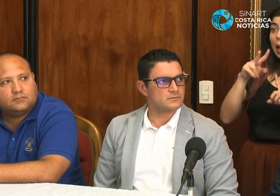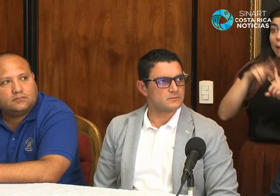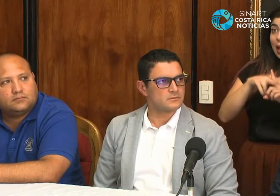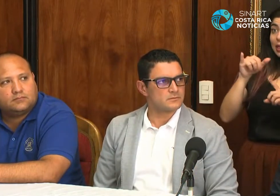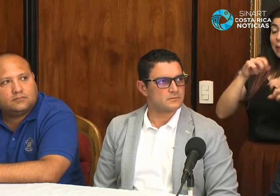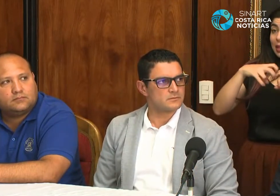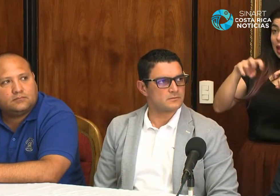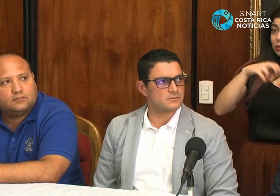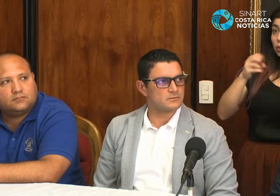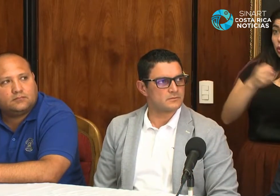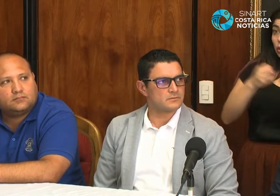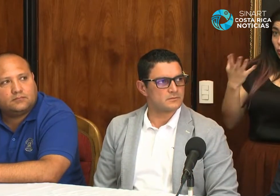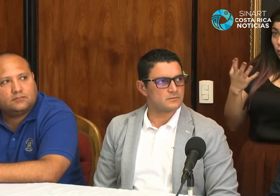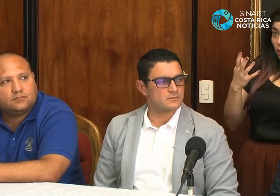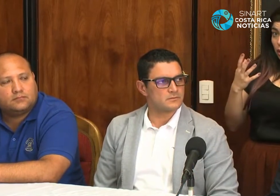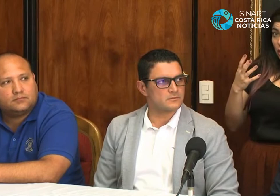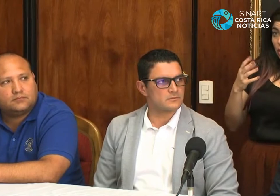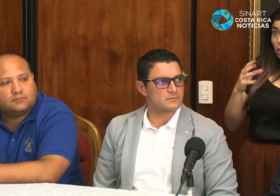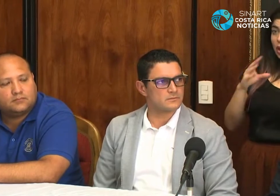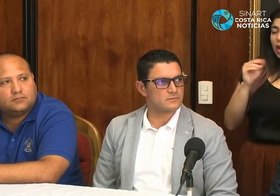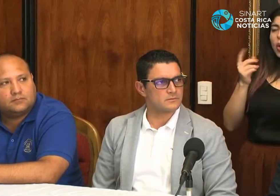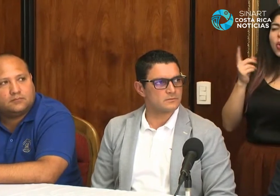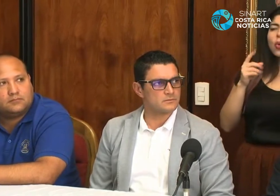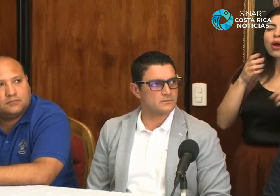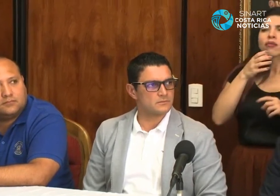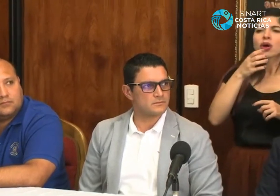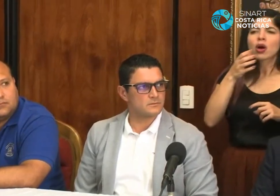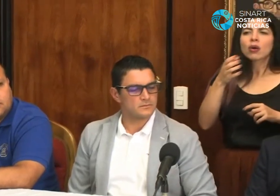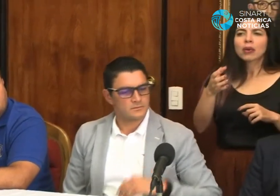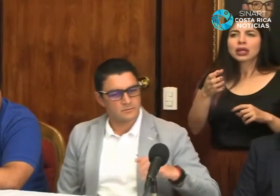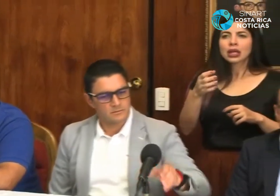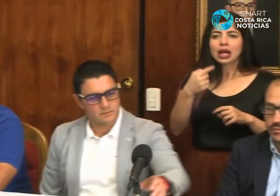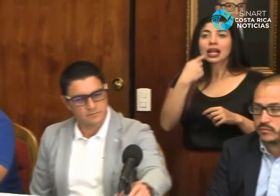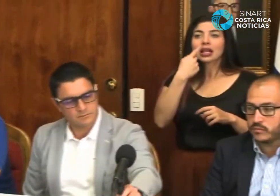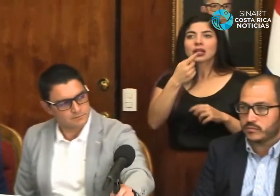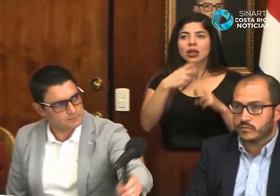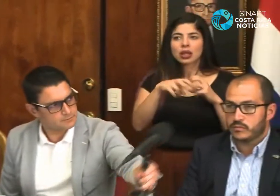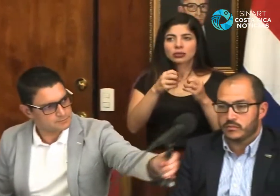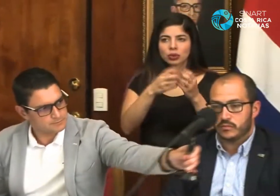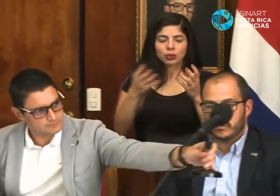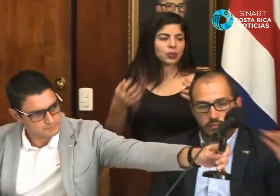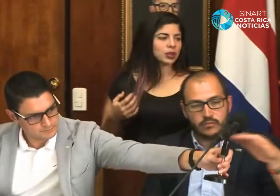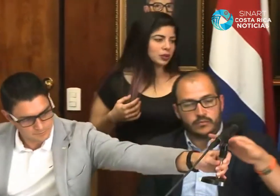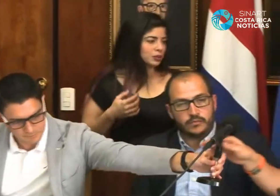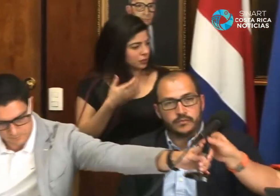para transporte público y cuál es la recomendación que le hicimos a ese transporte público.